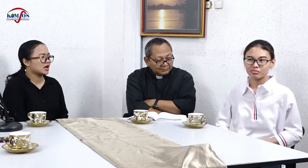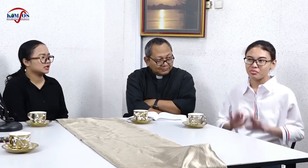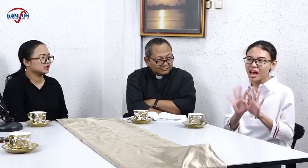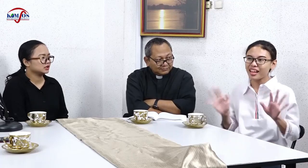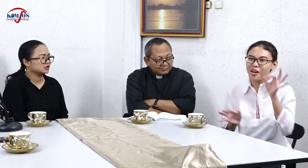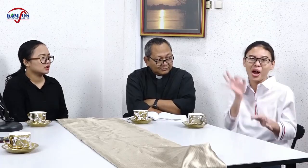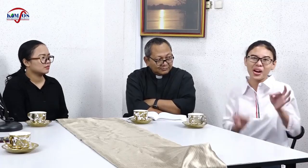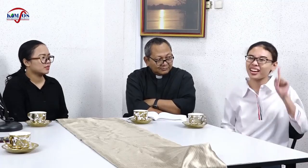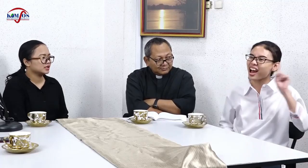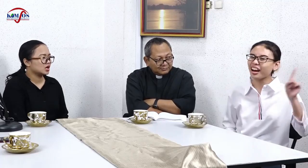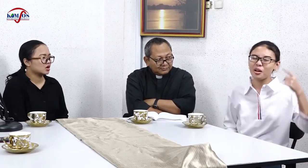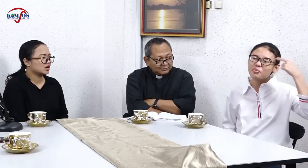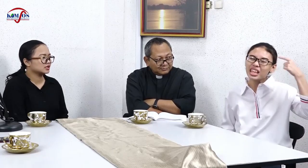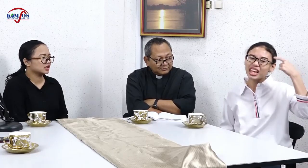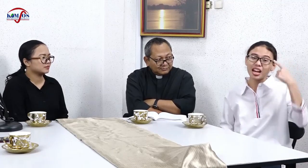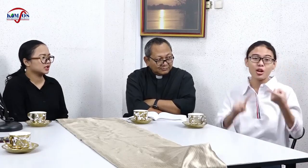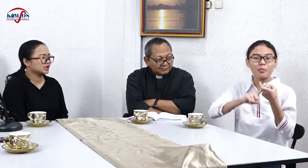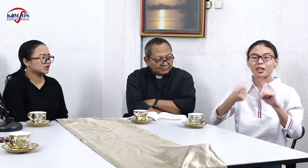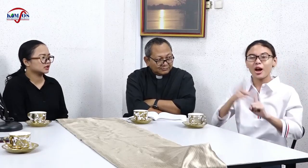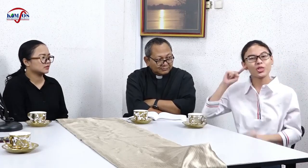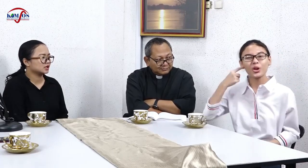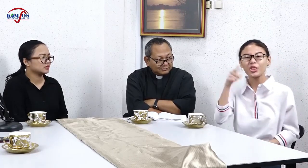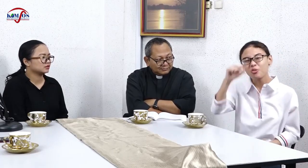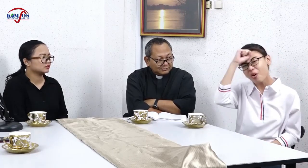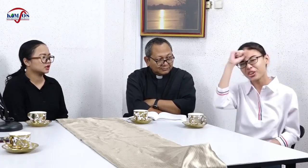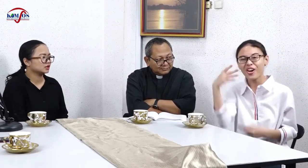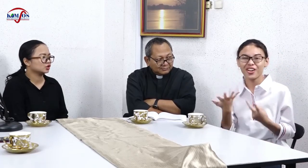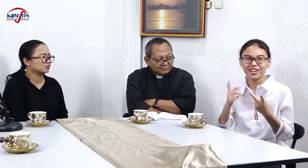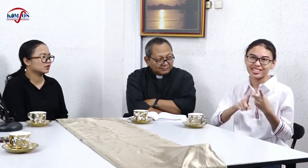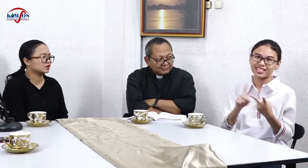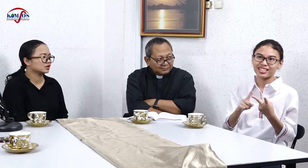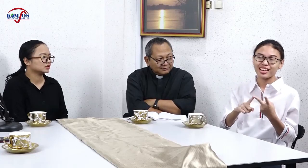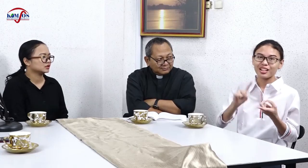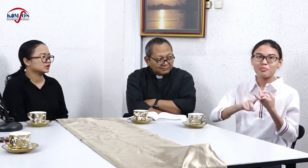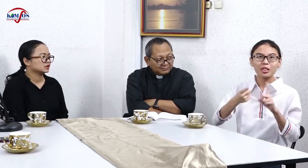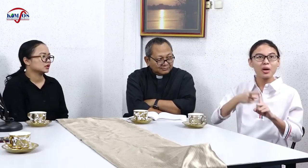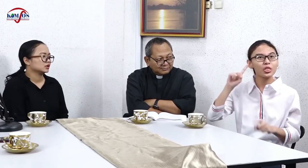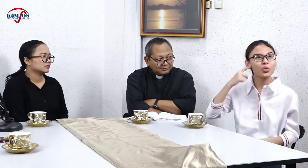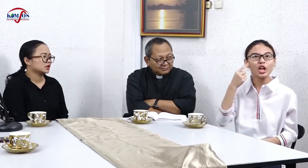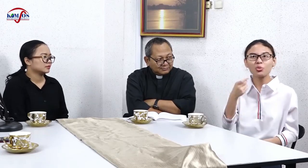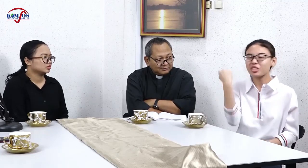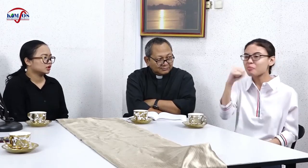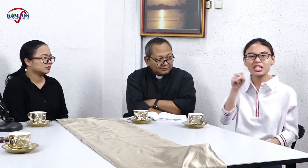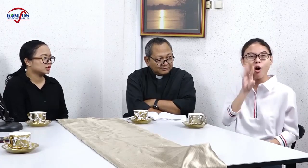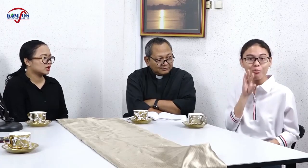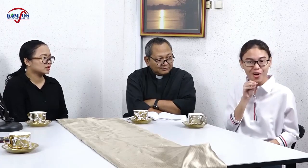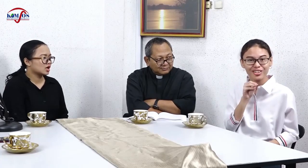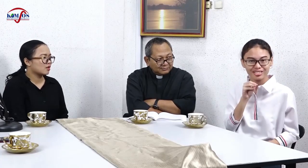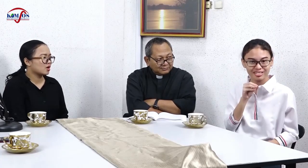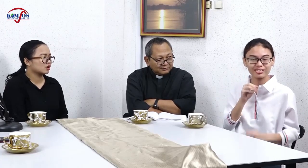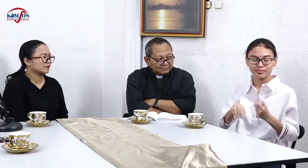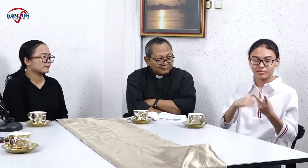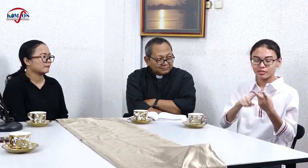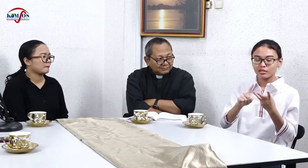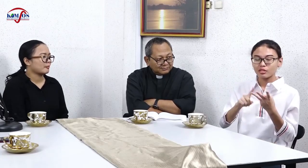selama ini banyak orang-orang dengar pikir teman-teman tuli itu bodoh teman-teman Tulip tidak